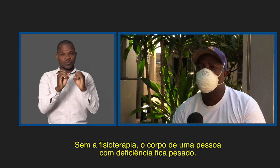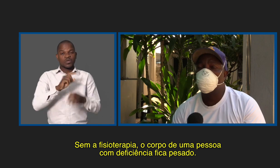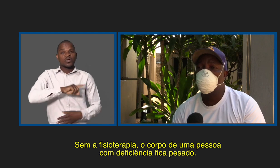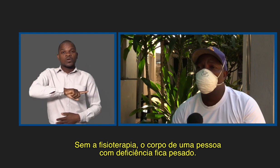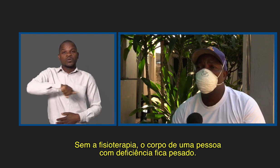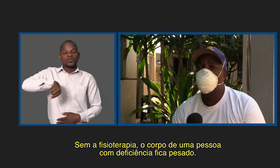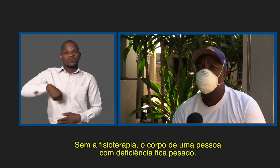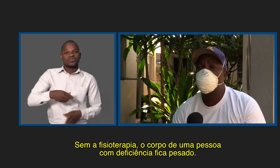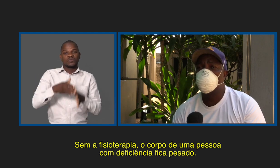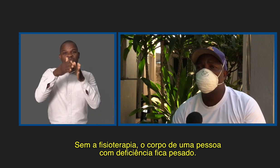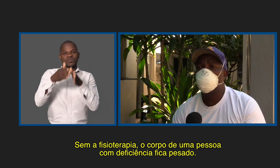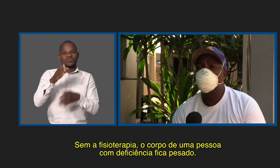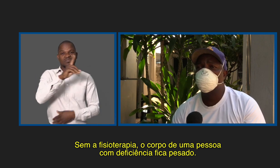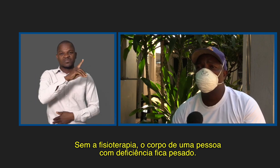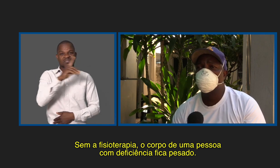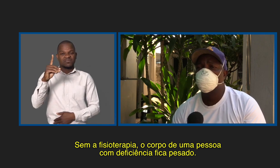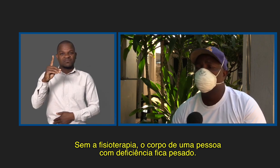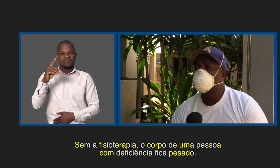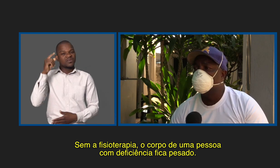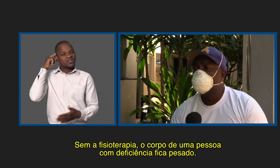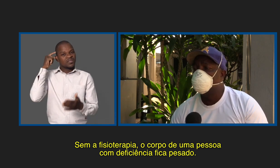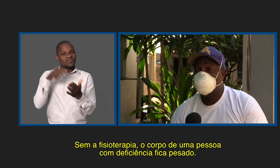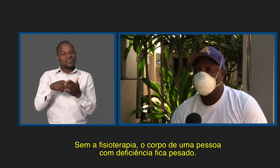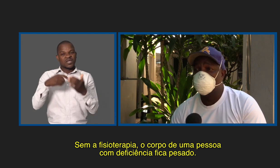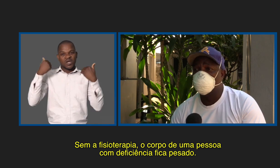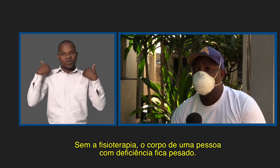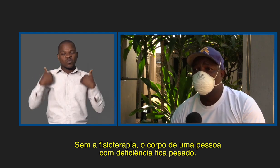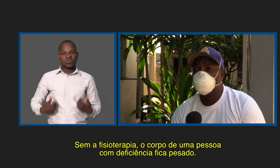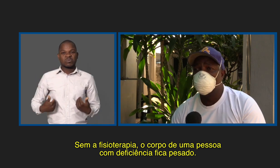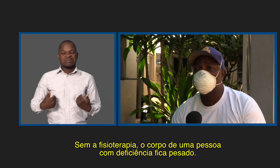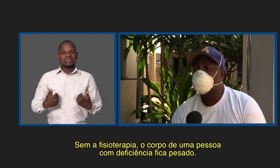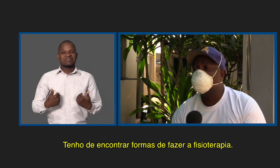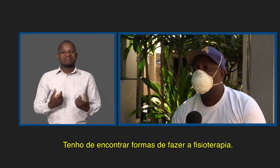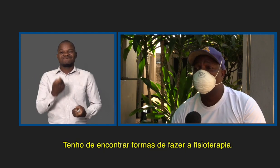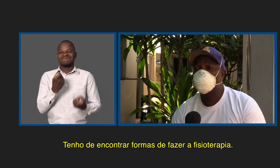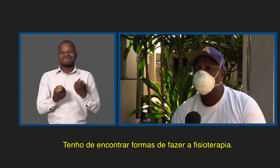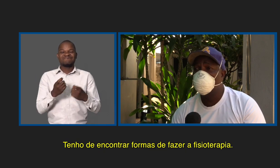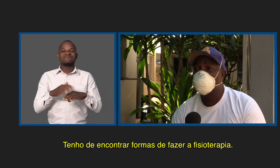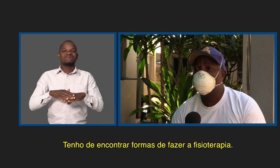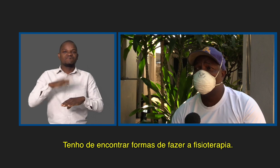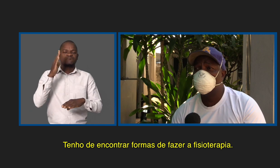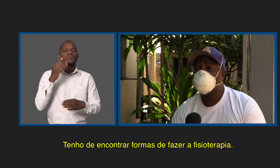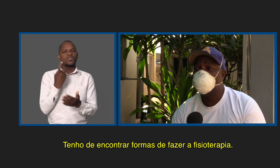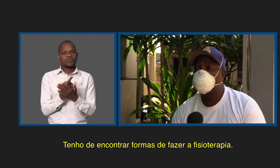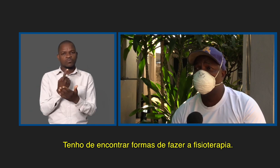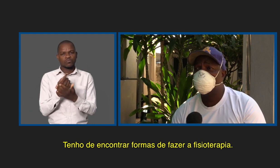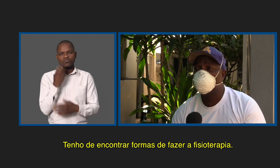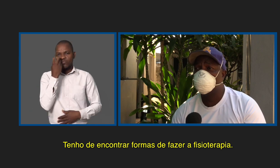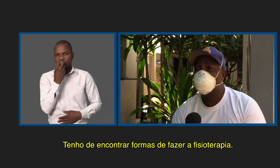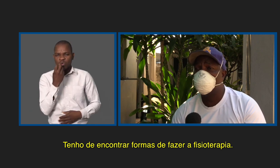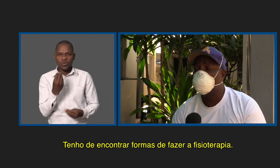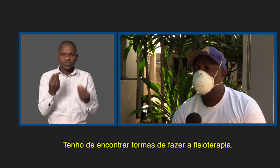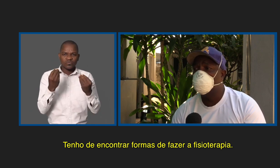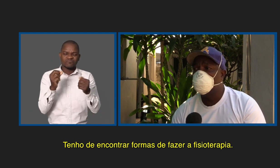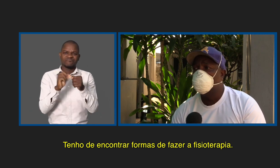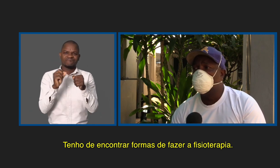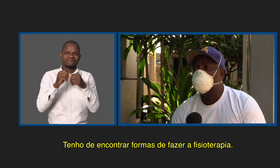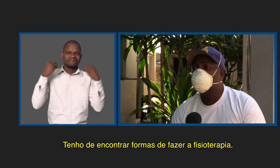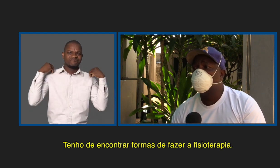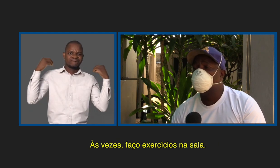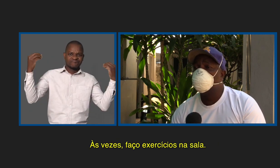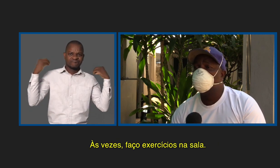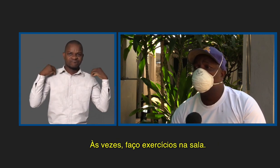deficiente, o corpo fica pesado, então tem que arranjar uma maneira de se fazer fisioterapia,